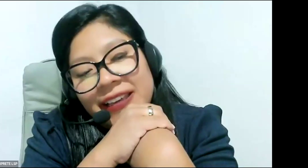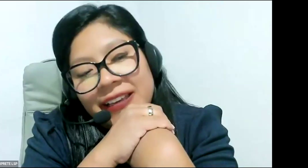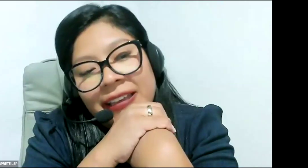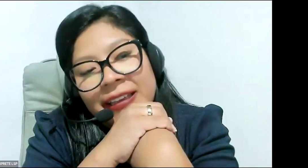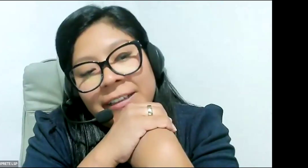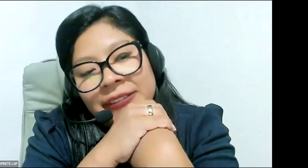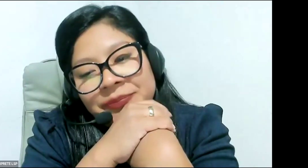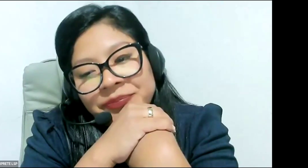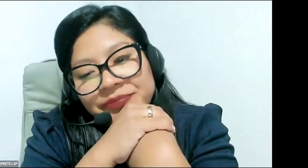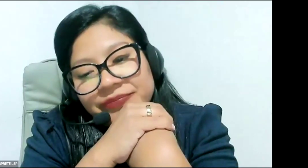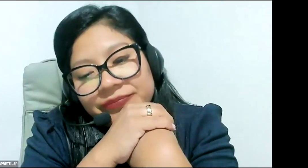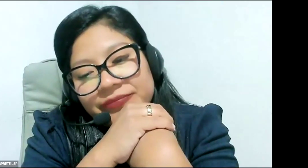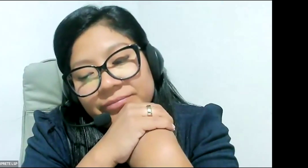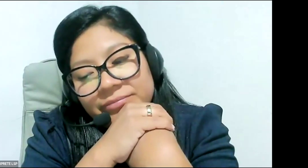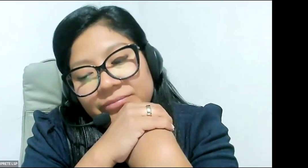querida